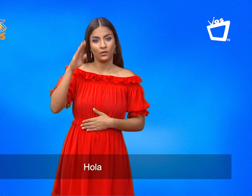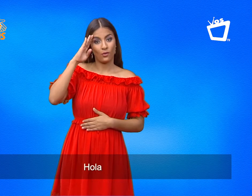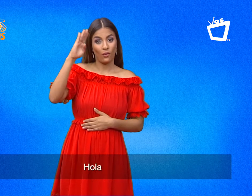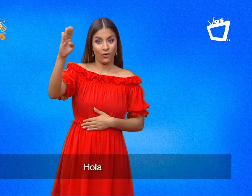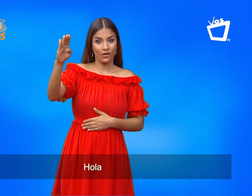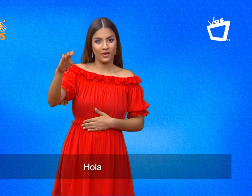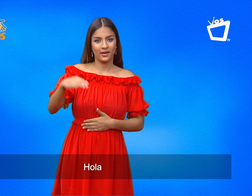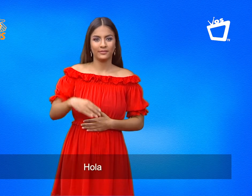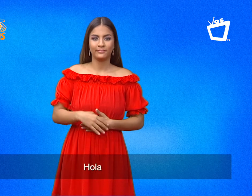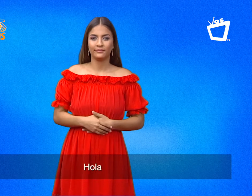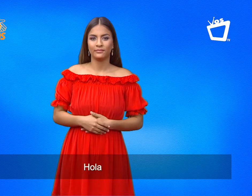hola